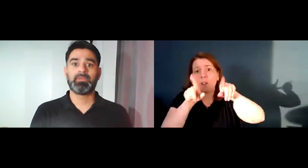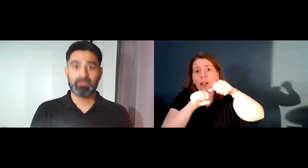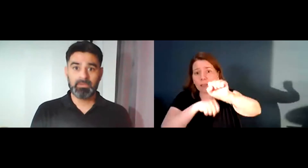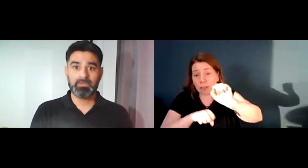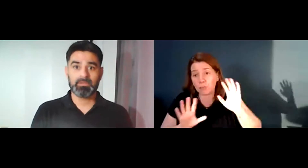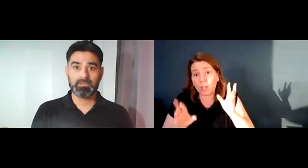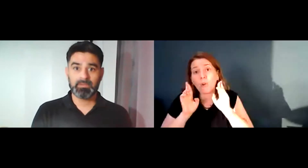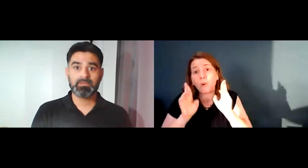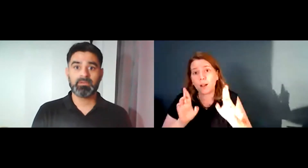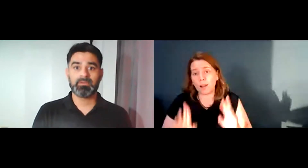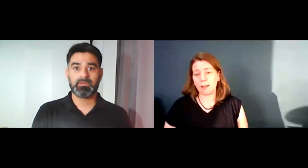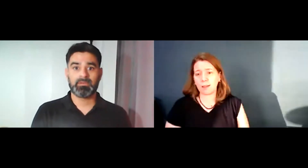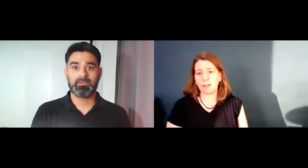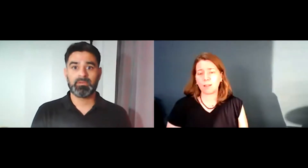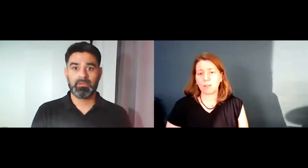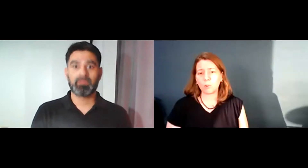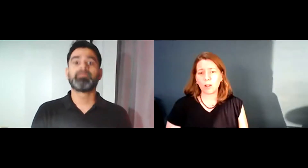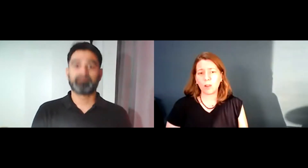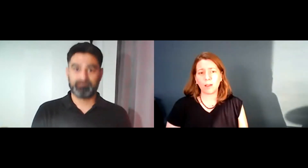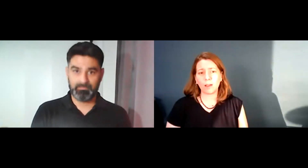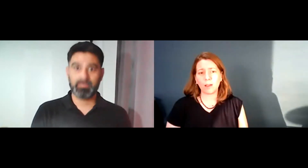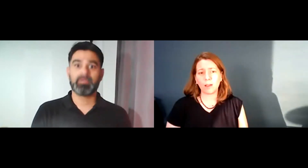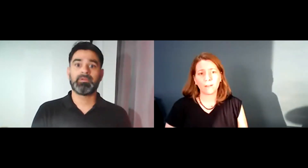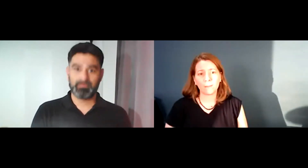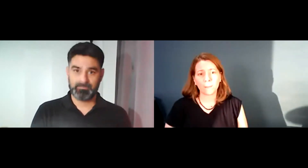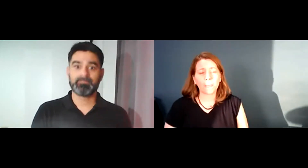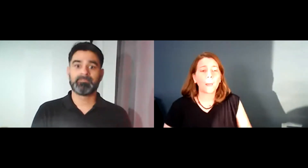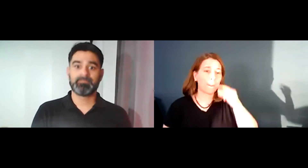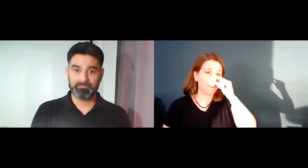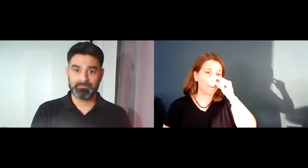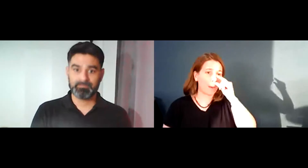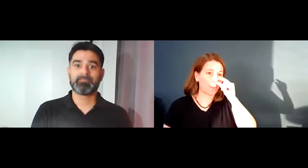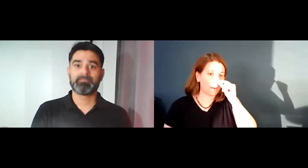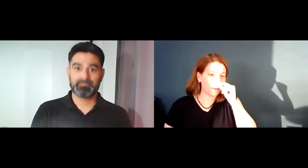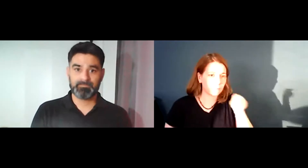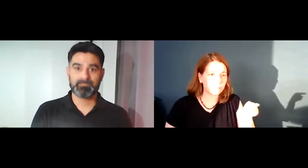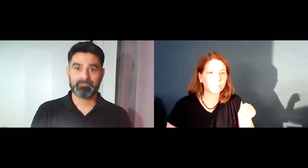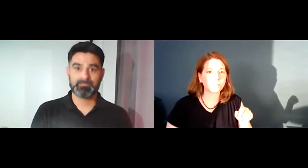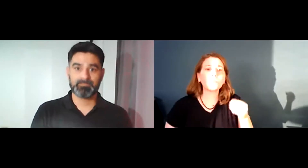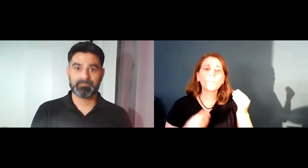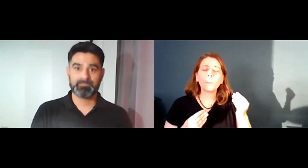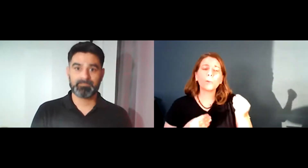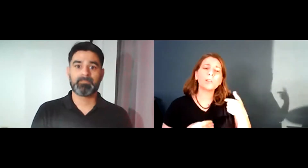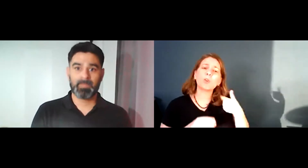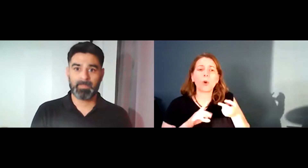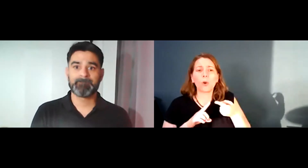el certificado. Ojalá. No, ya te decía, porque yo estoy haciendo otros talleres y hice